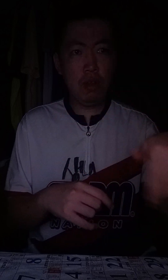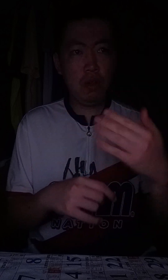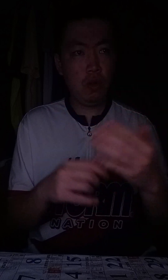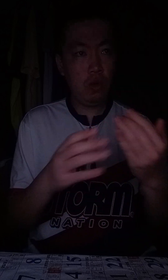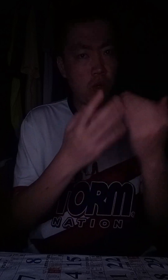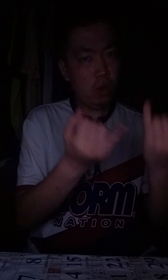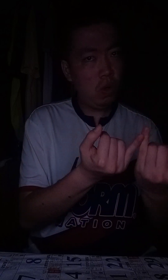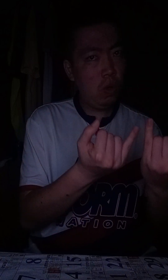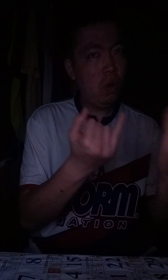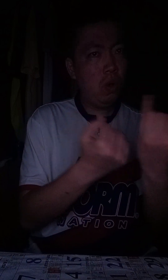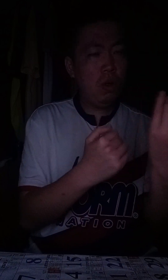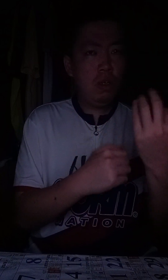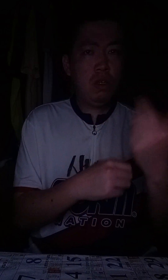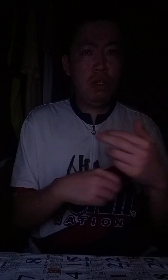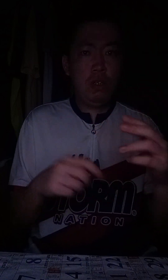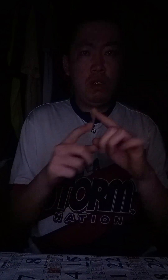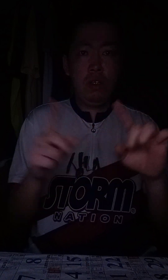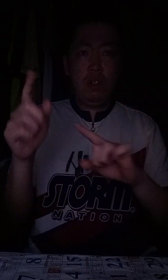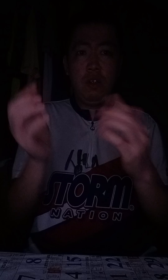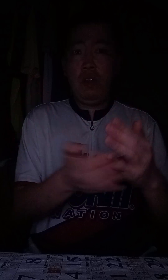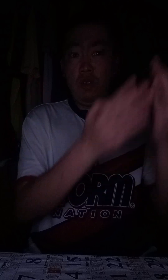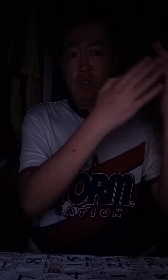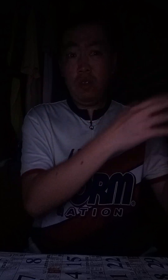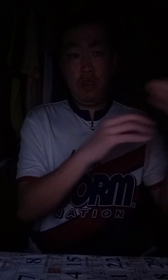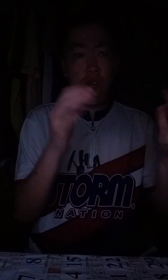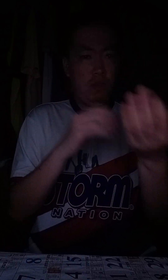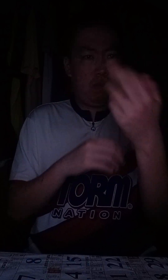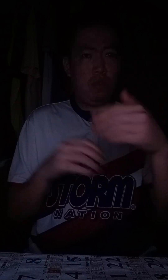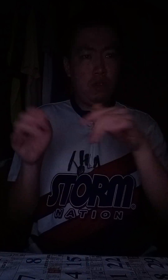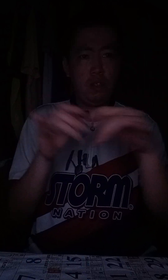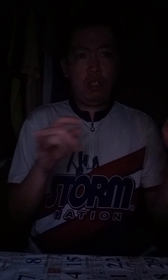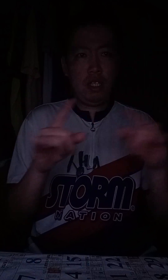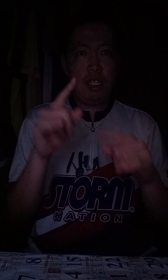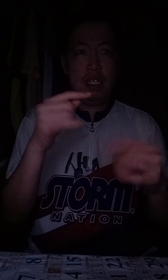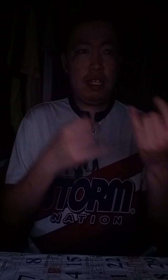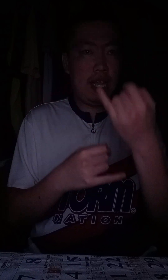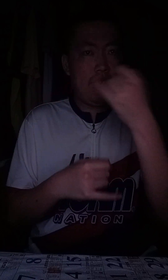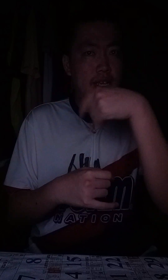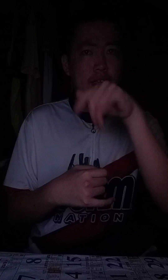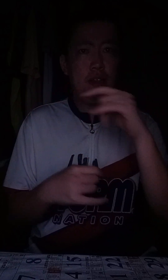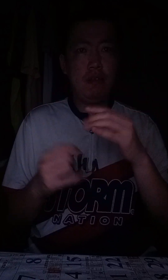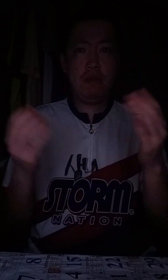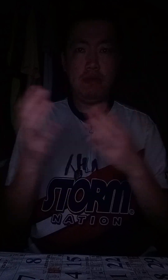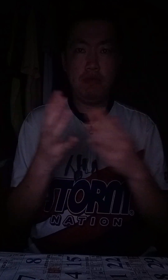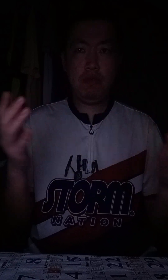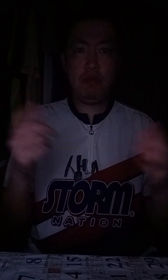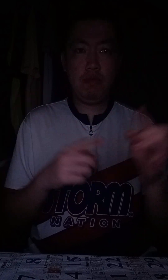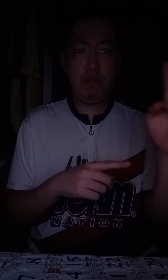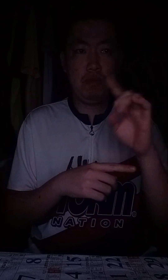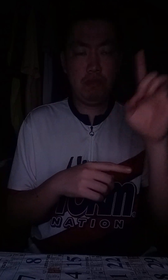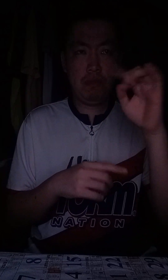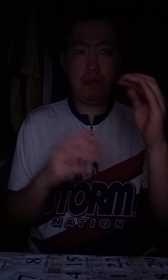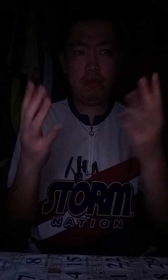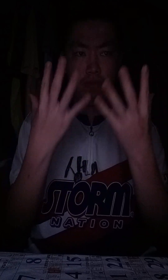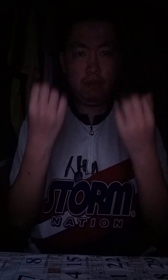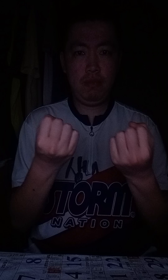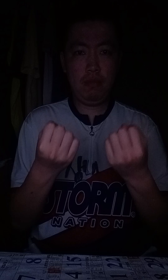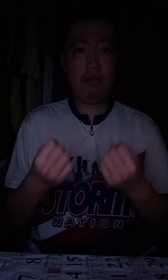사가지고 큰 회사로 가기 위해서 거치는 관계이기 때문에 운전이 미숙한 부분도 상당히 많아요.